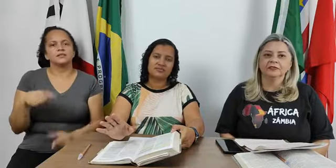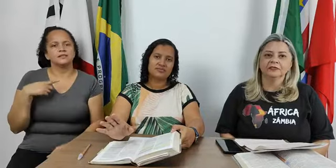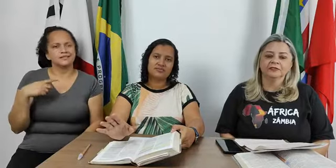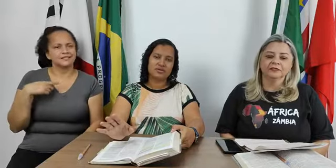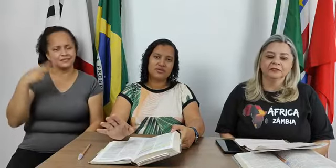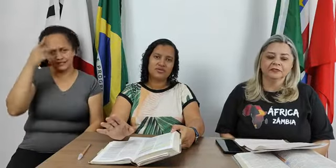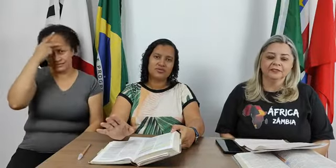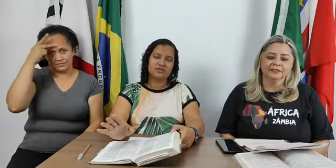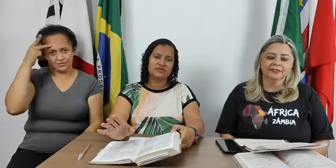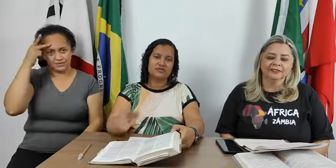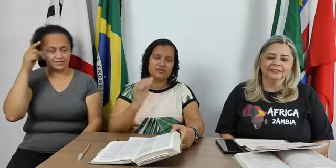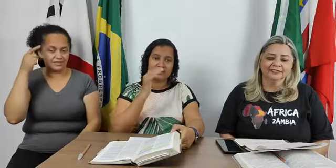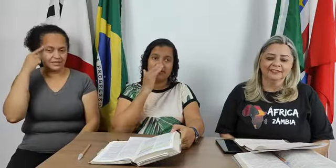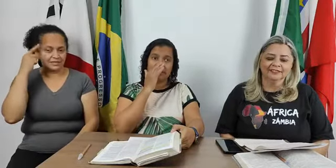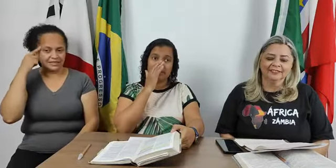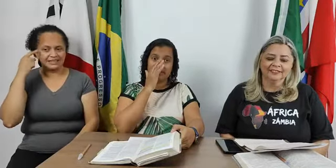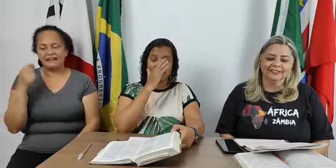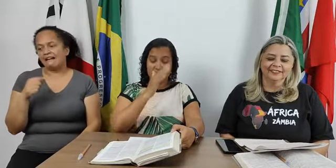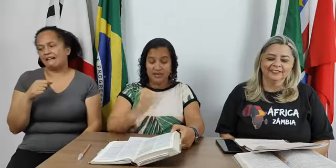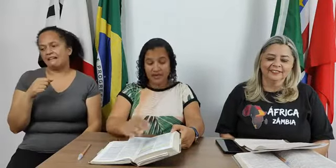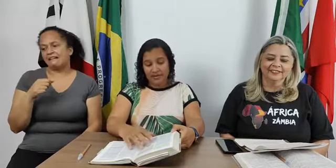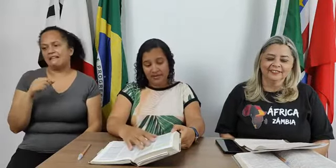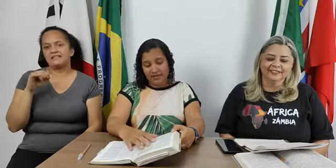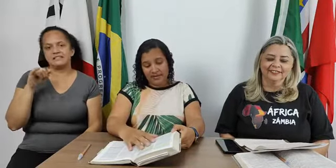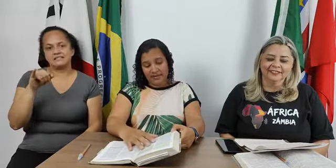está te abençoando, né?